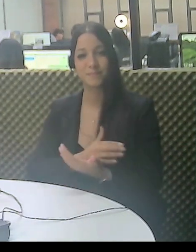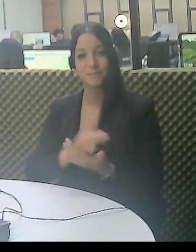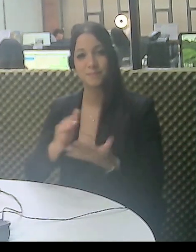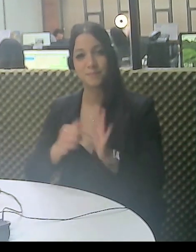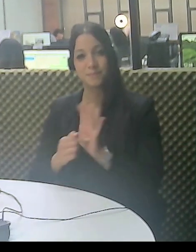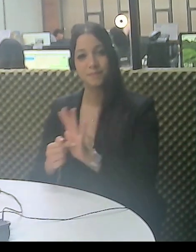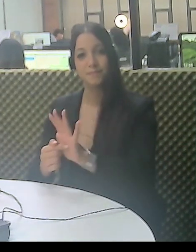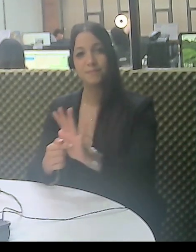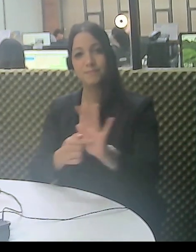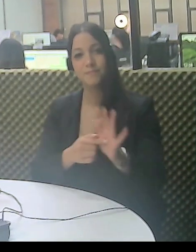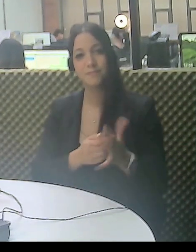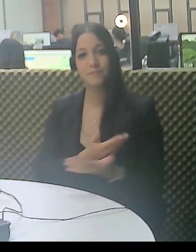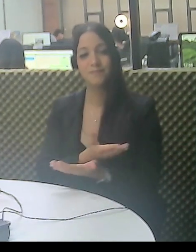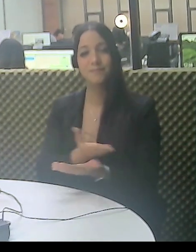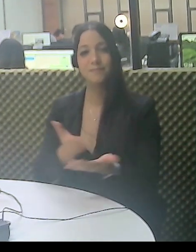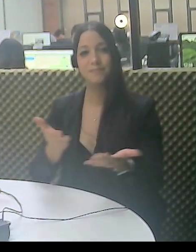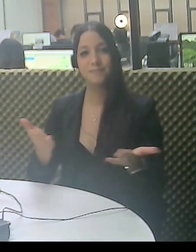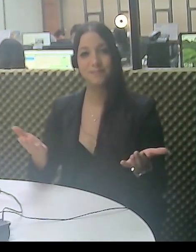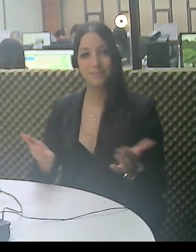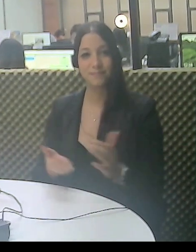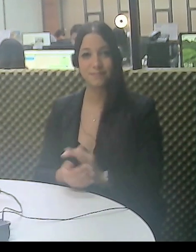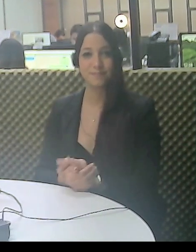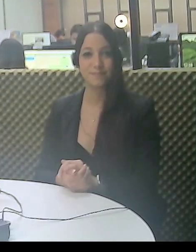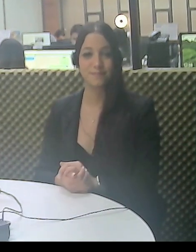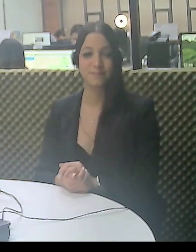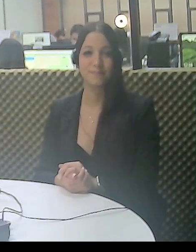Uberlândia no ar pra você.